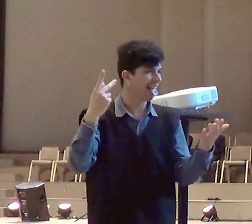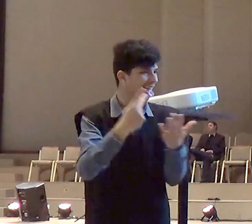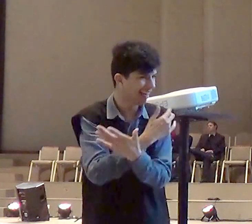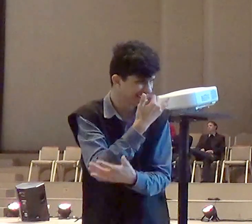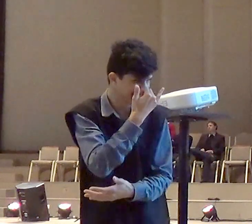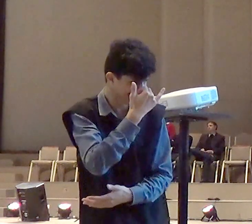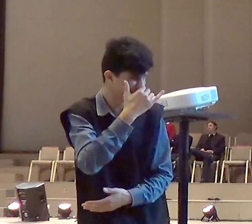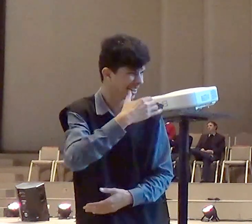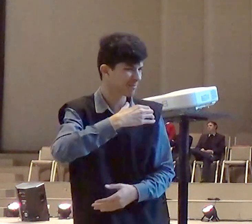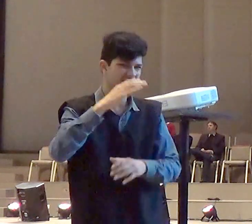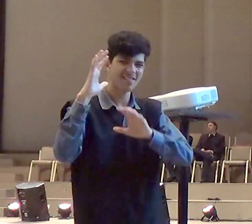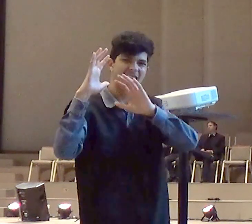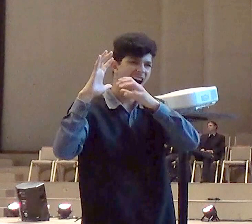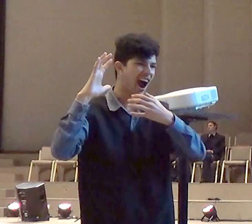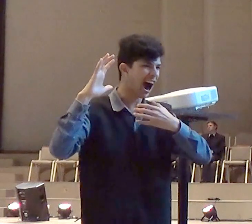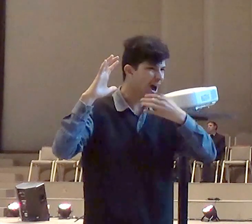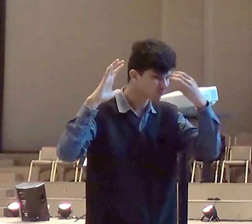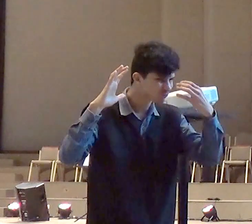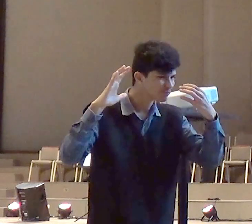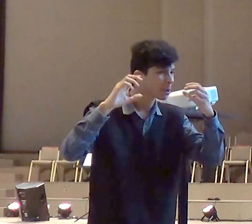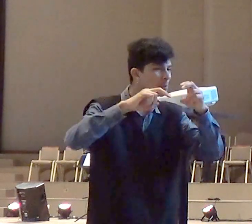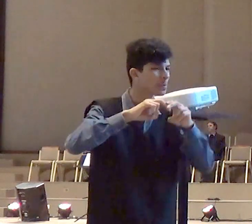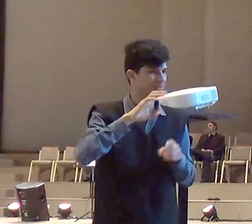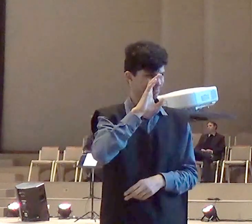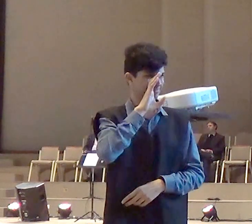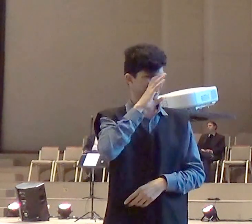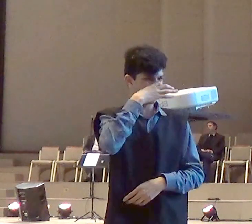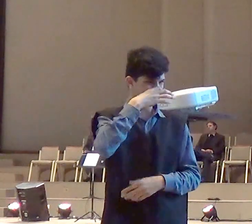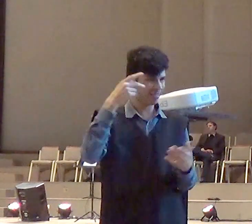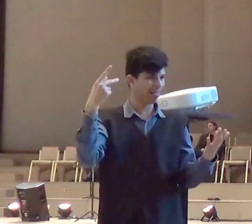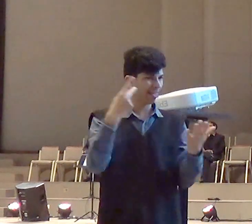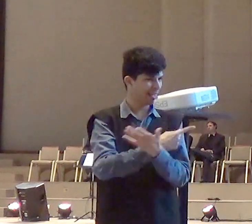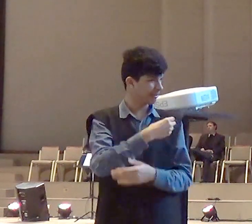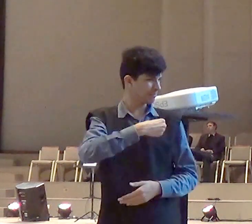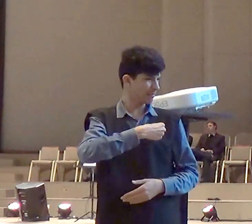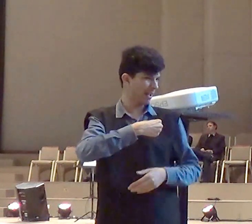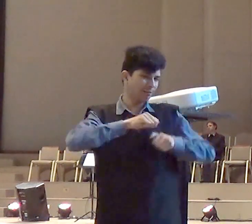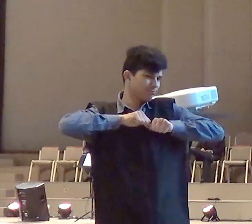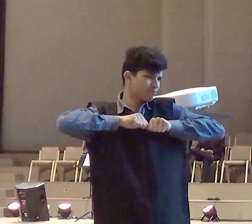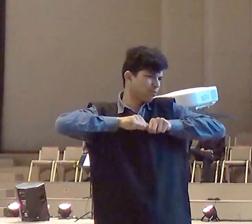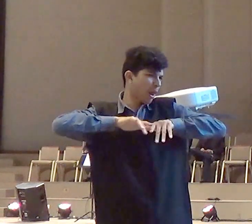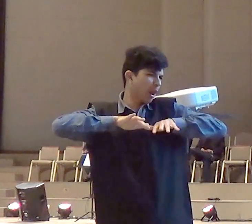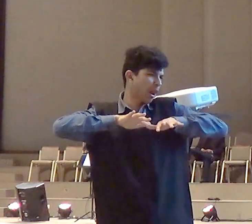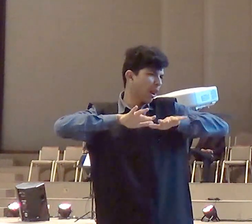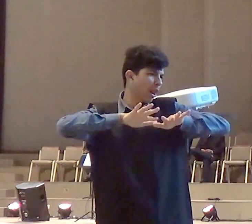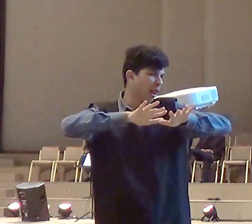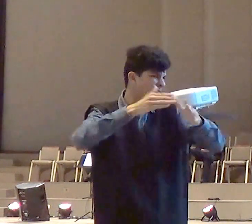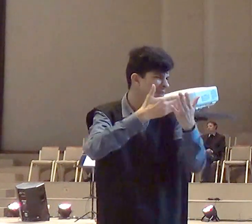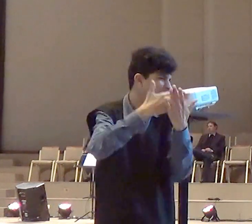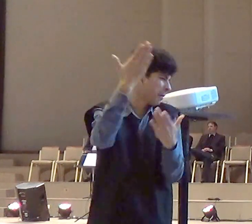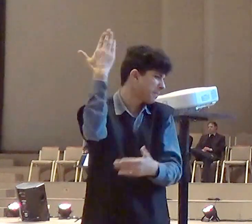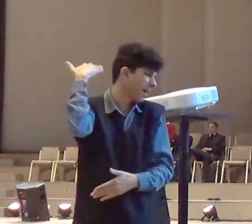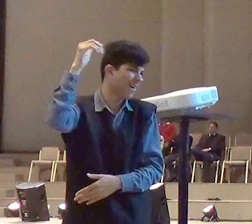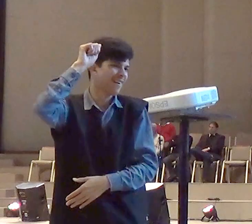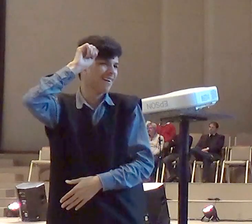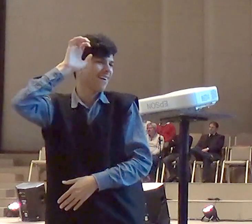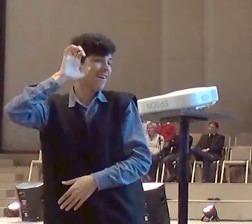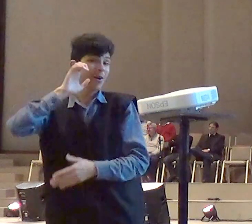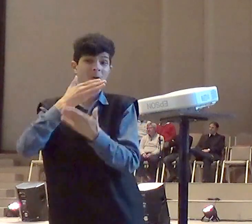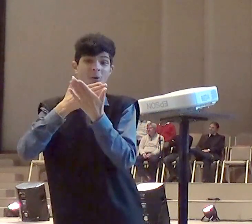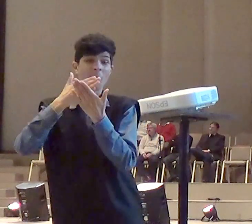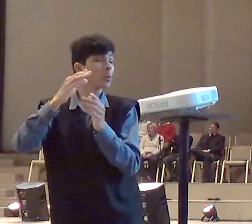sexo não tem nada a ver com sexo é esse sentimento interior de rebeldia que foi